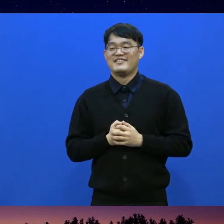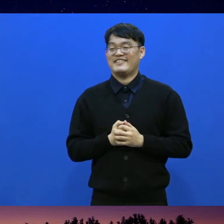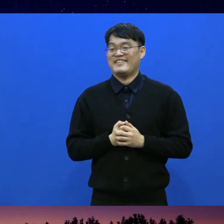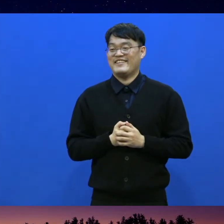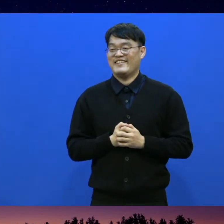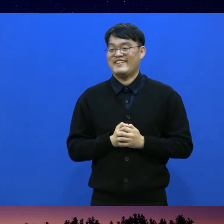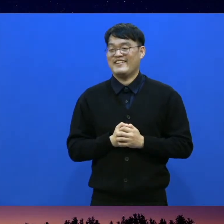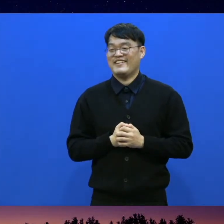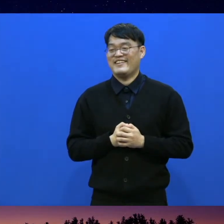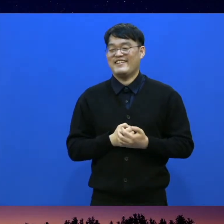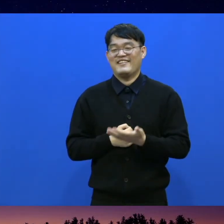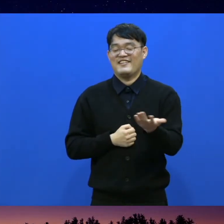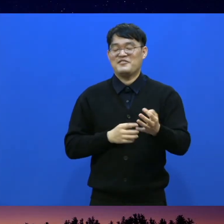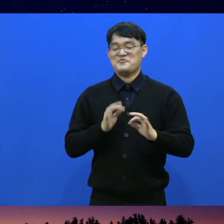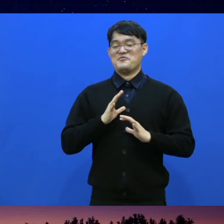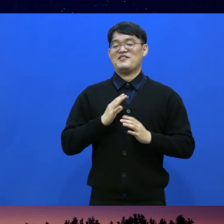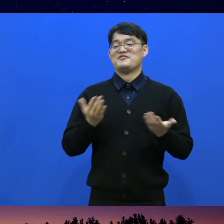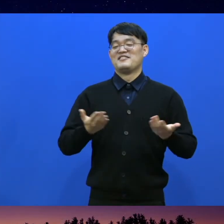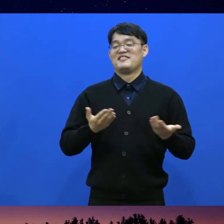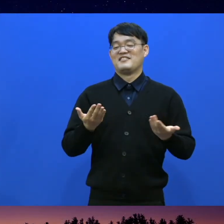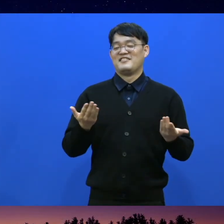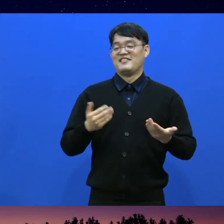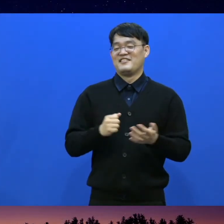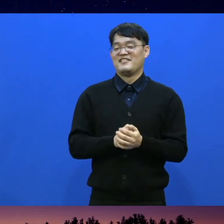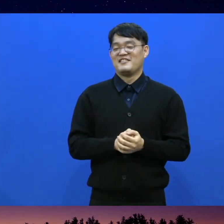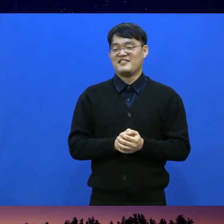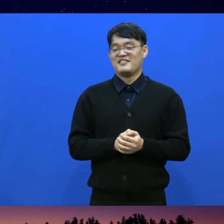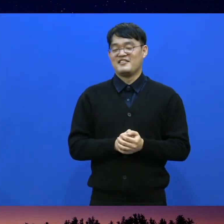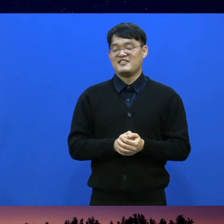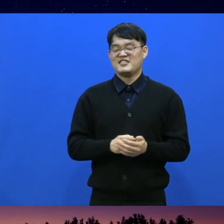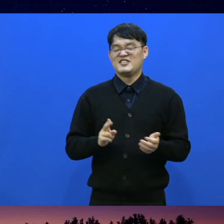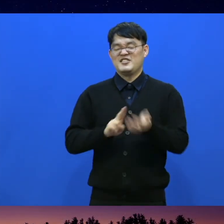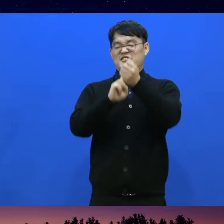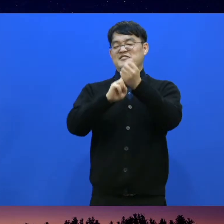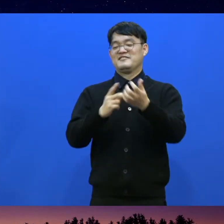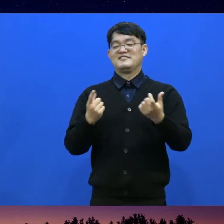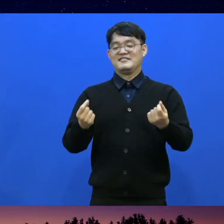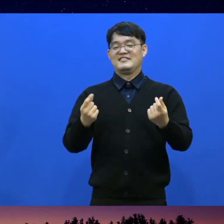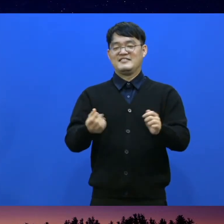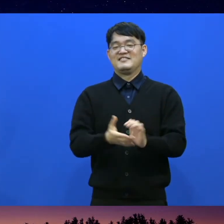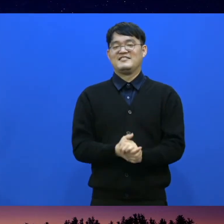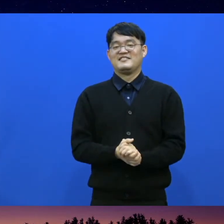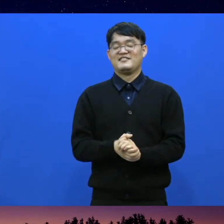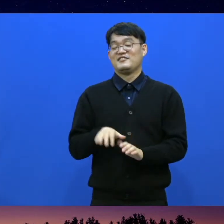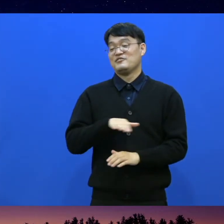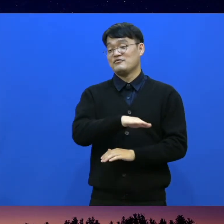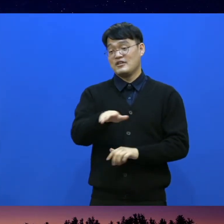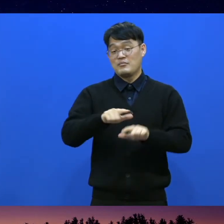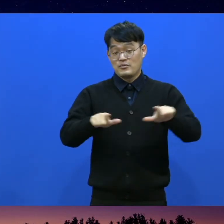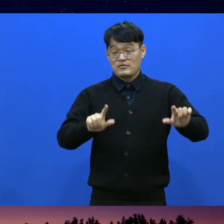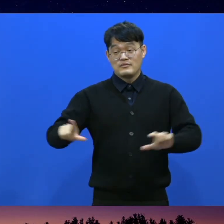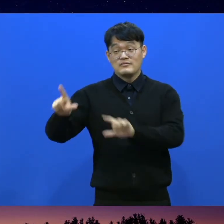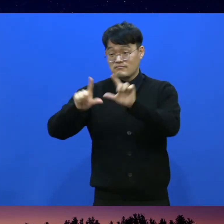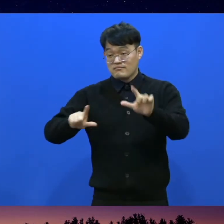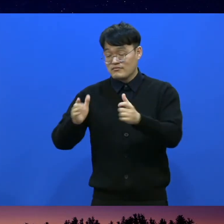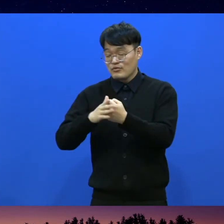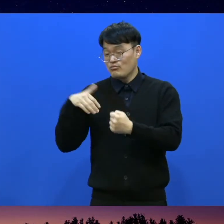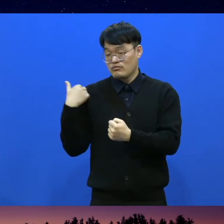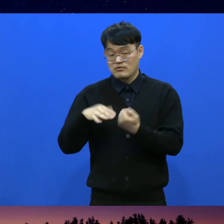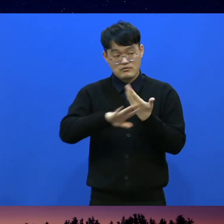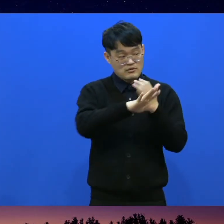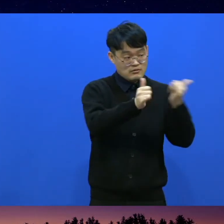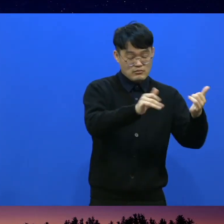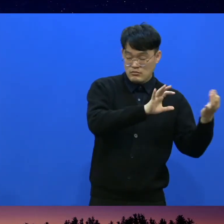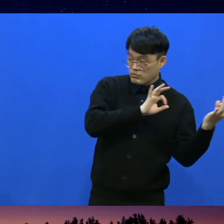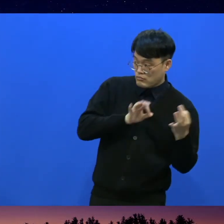너무 이거 놀라운 거죠. 놀라운 거예요. 놀라운 기적을 우리가 경험하는데 우리는 이제 일상이니까 모르는데 외부에서 오는 이게 기적입니다.